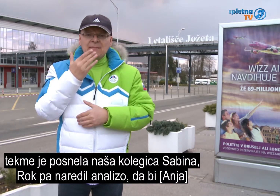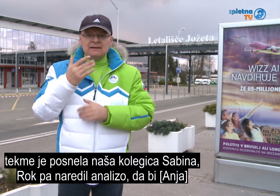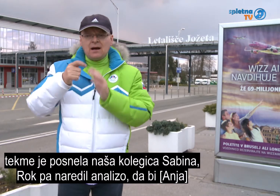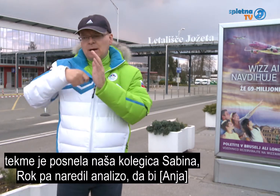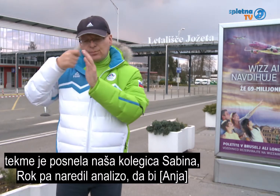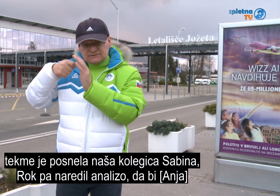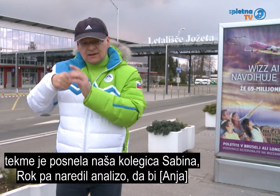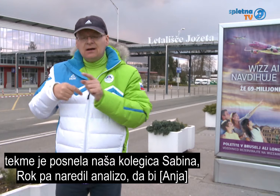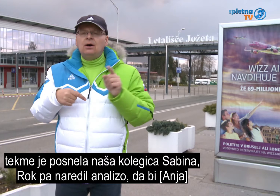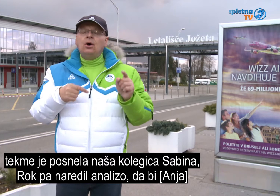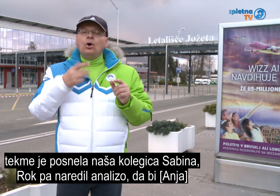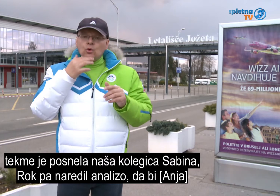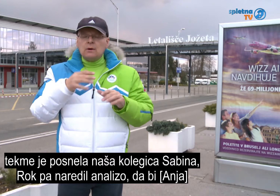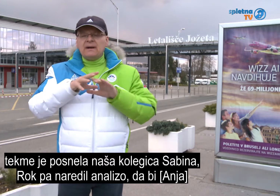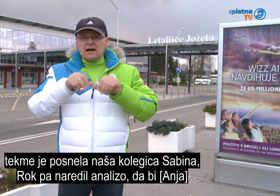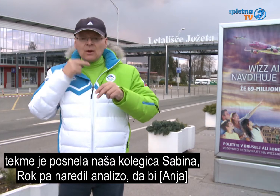programmeina Rok ja